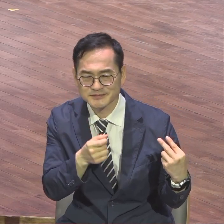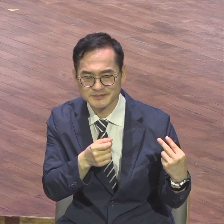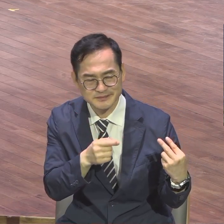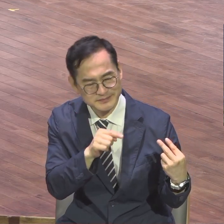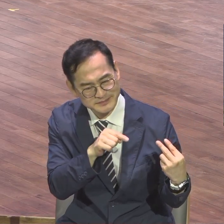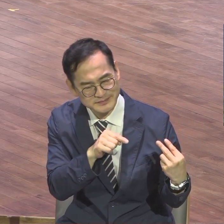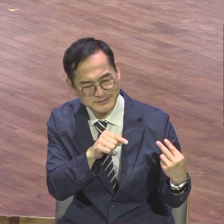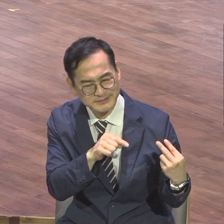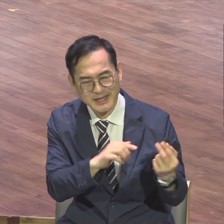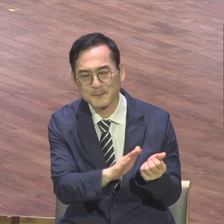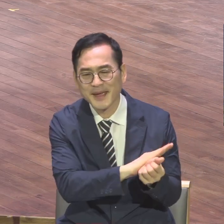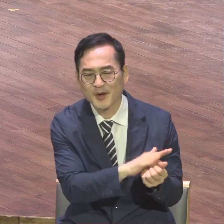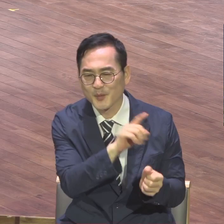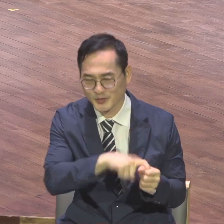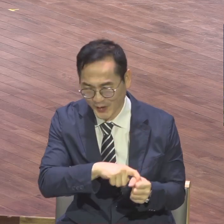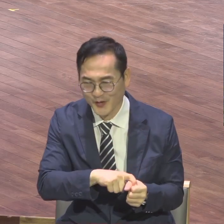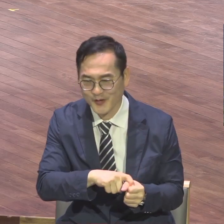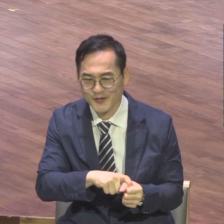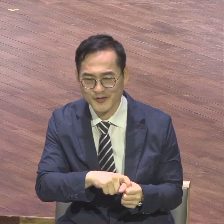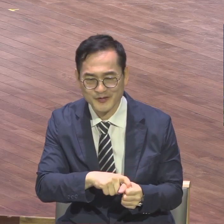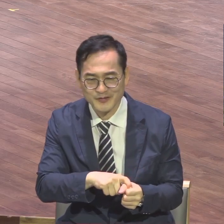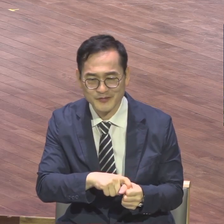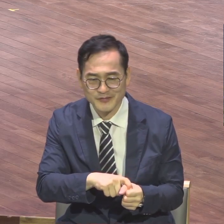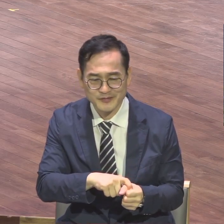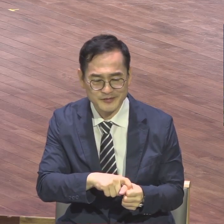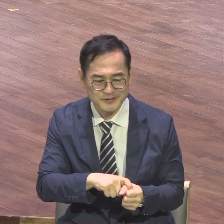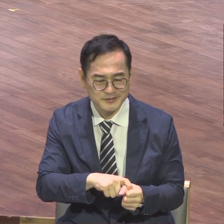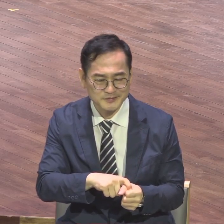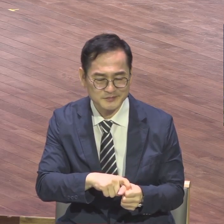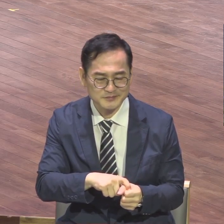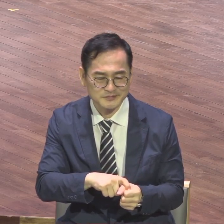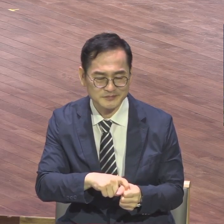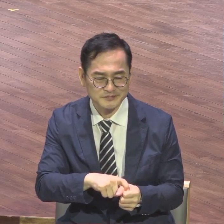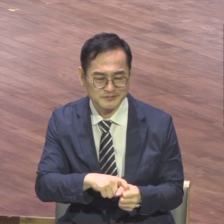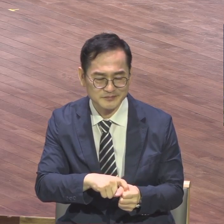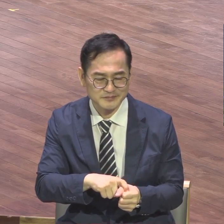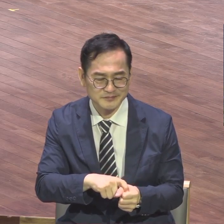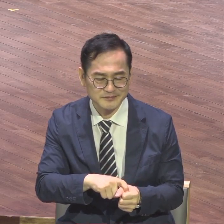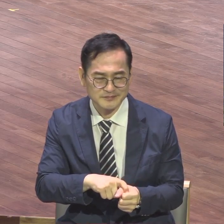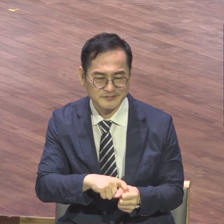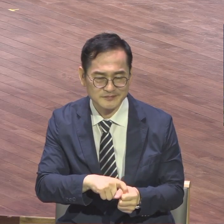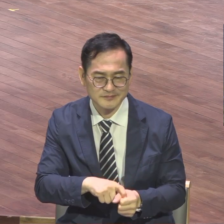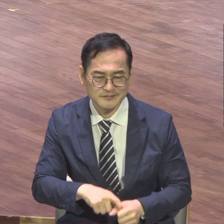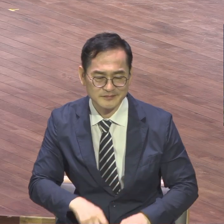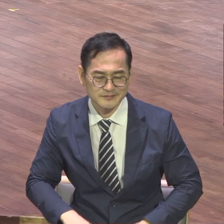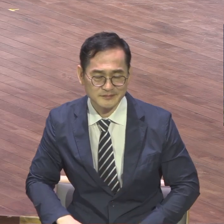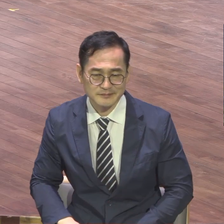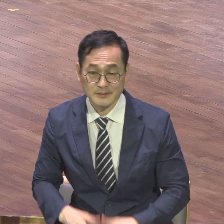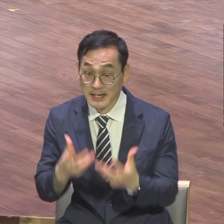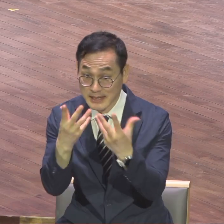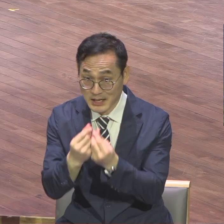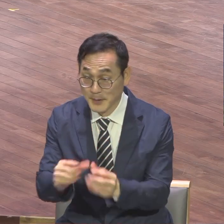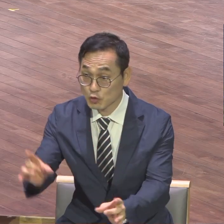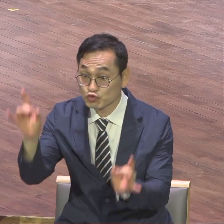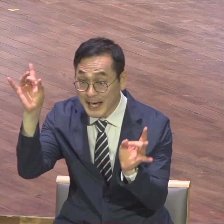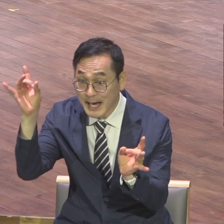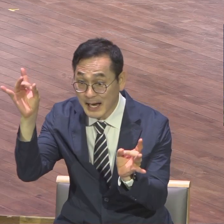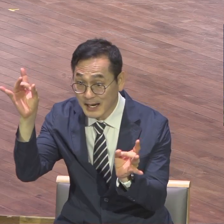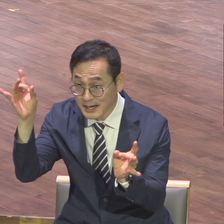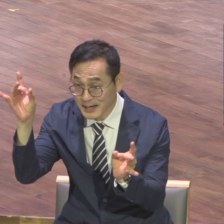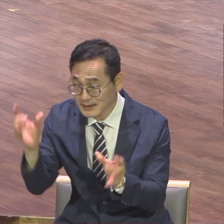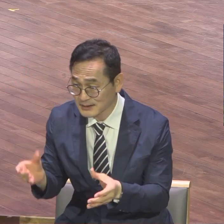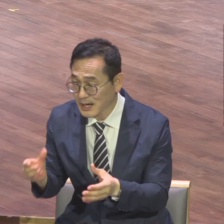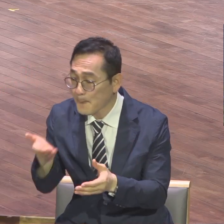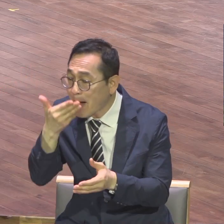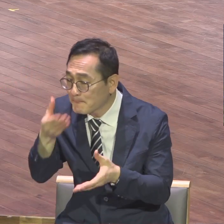이 고린도 교회 우상에 바친 재물에 대해서도 갈등합니다. 우상에 바친 재물 그거 뭐 소를 바쳤는데